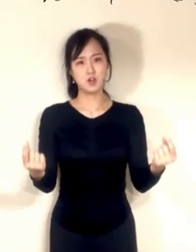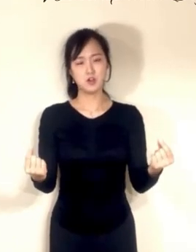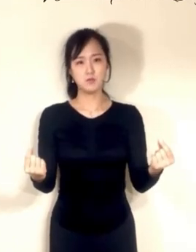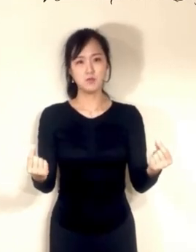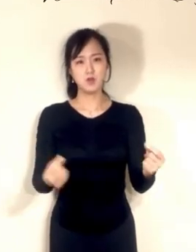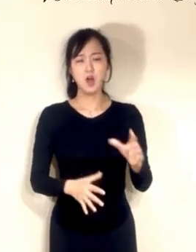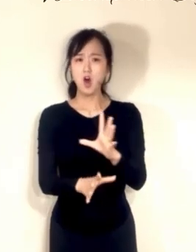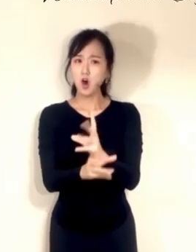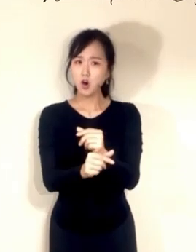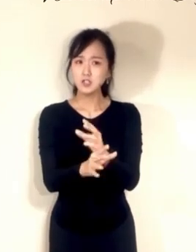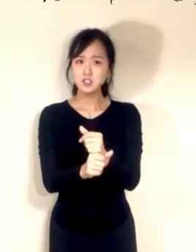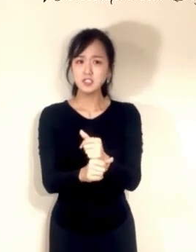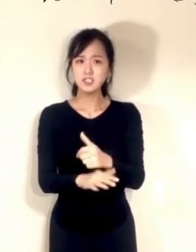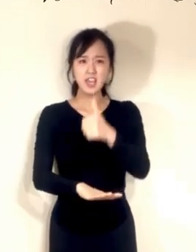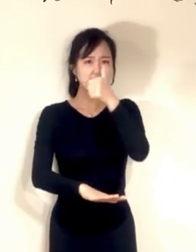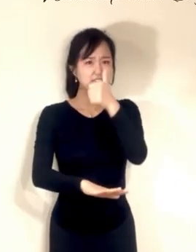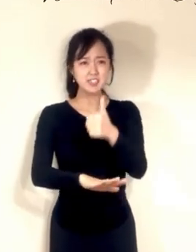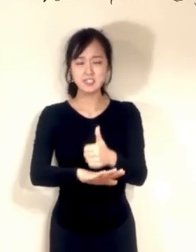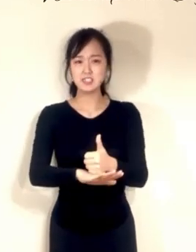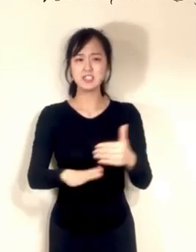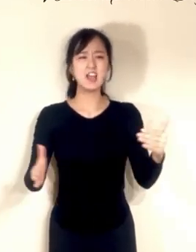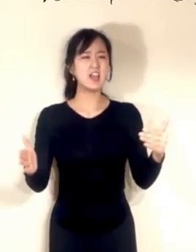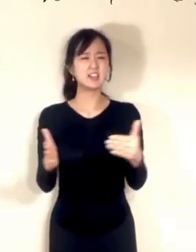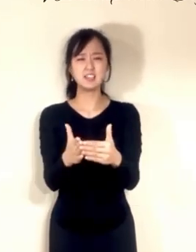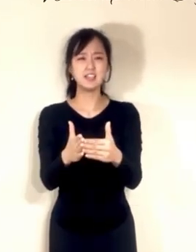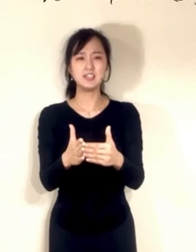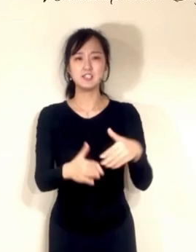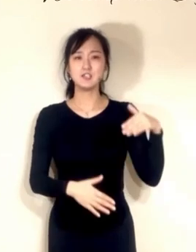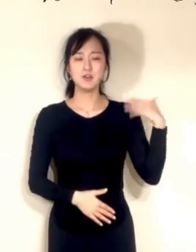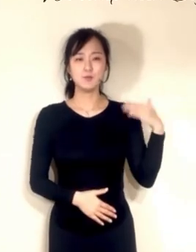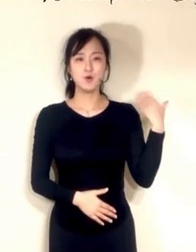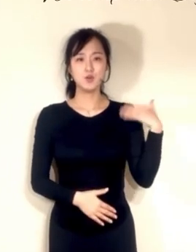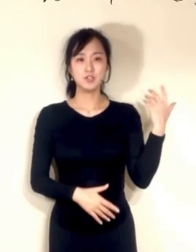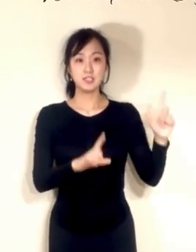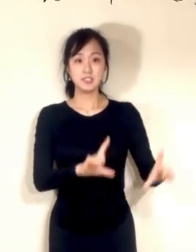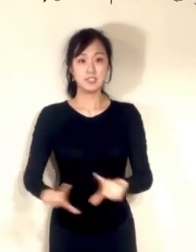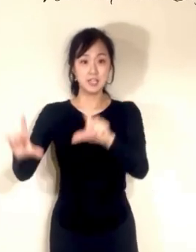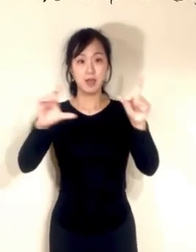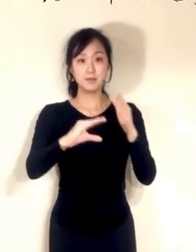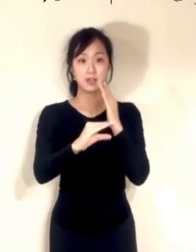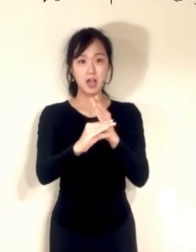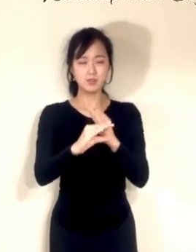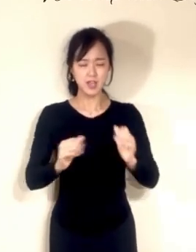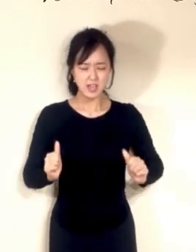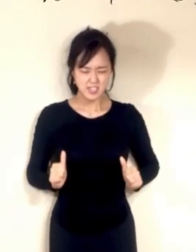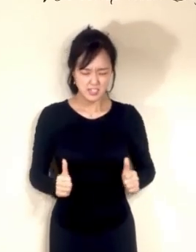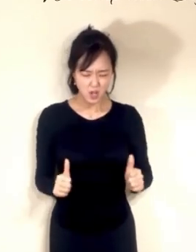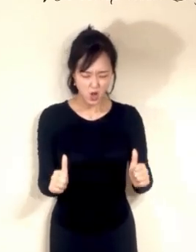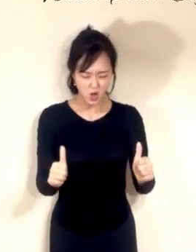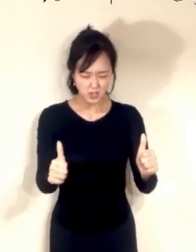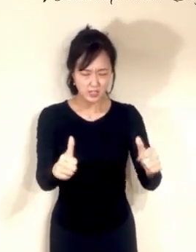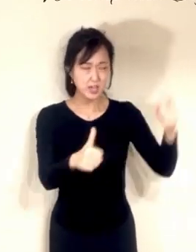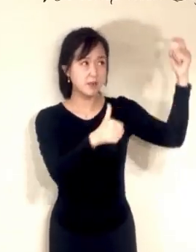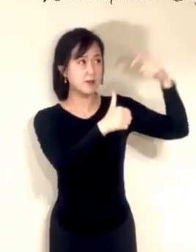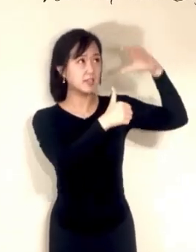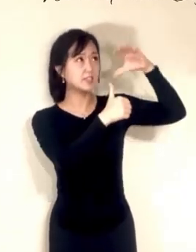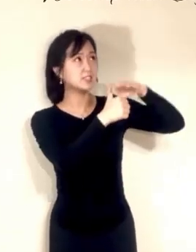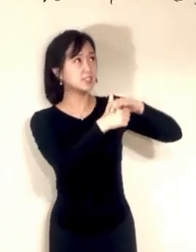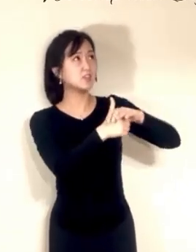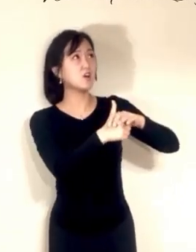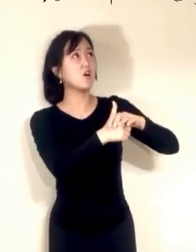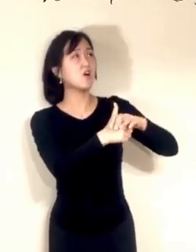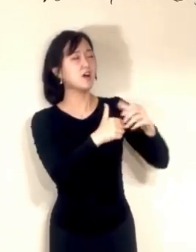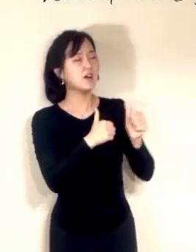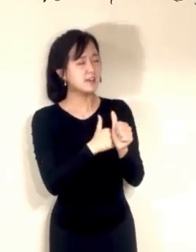언제 끝날지 모르는 이 땅의 시간 가운데 성실하게 맡기신 명령을 이루며 살아가게